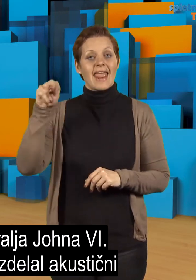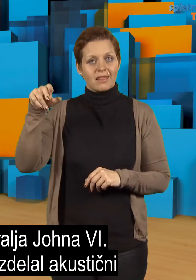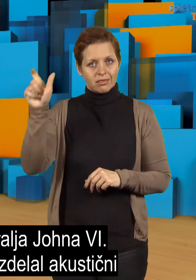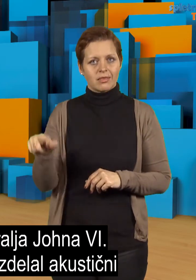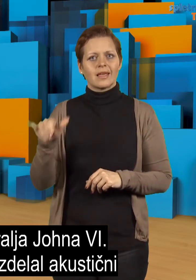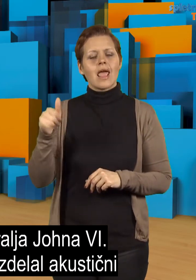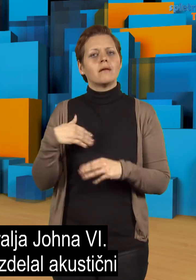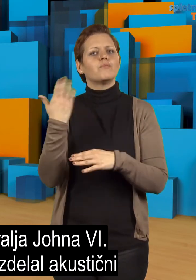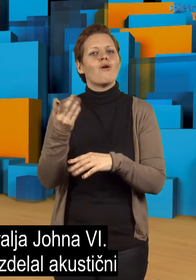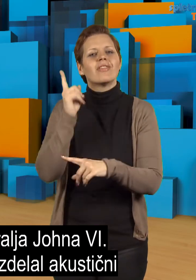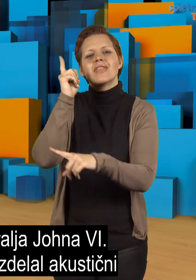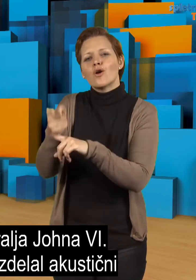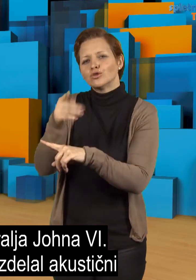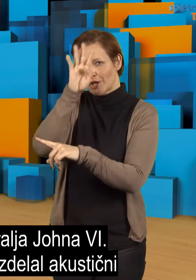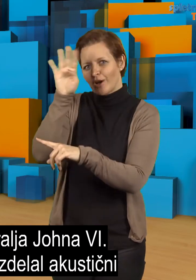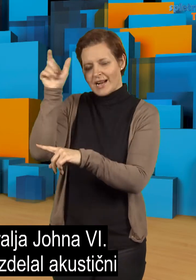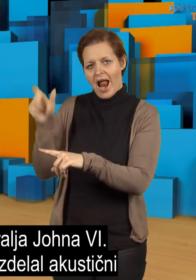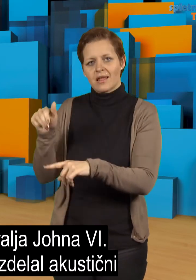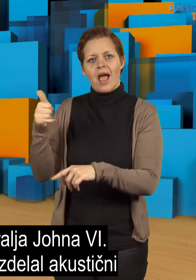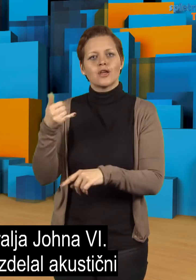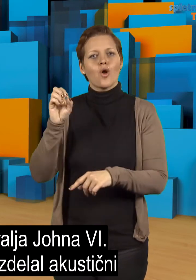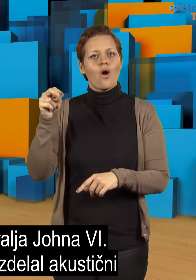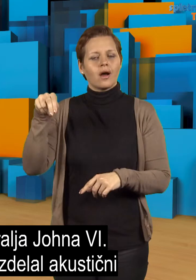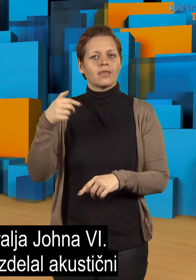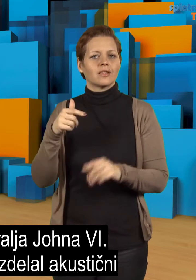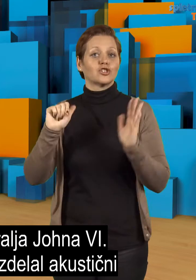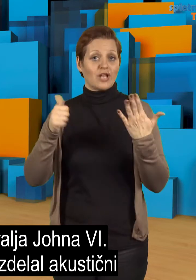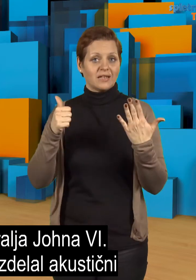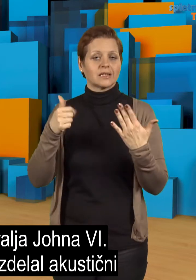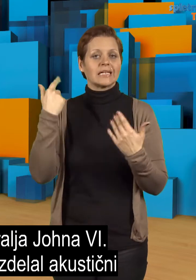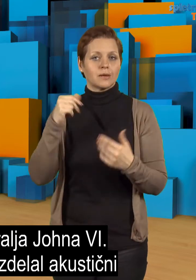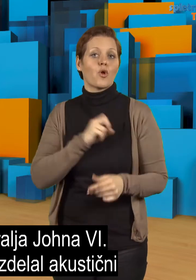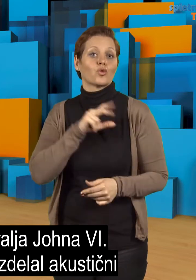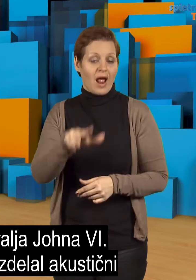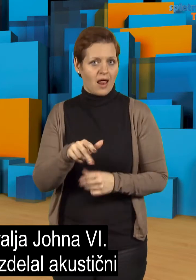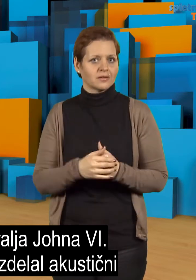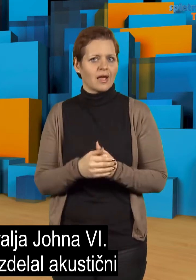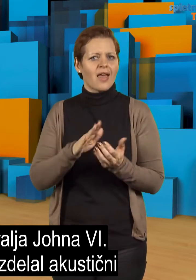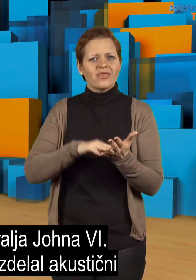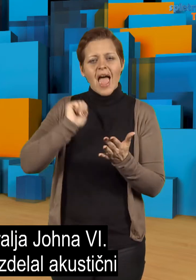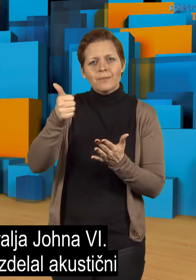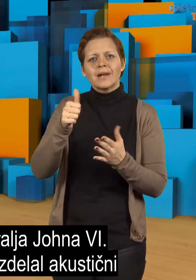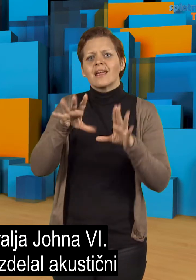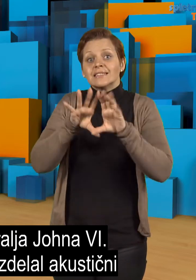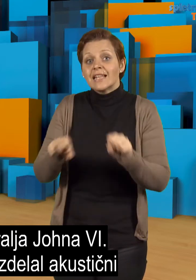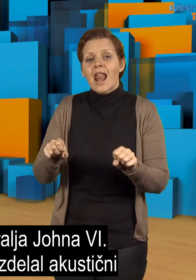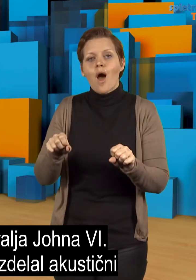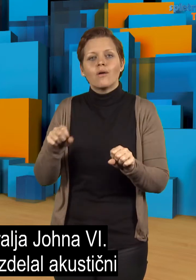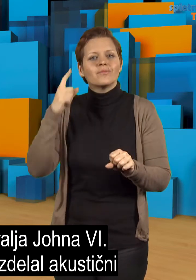Ryan je po naročilu kralja Johna VI. Z Portugalske najprej izdelal akustični stol, ki je imel